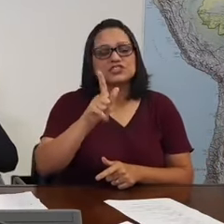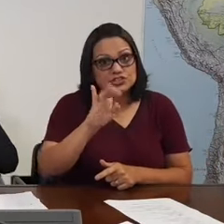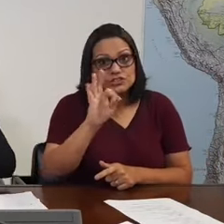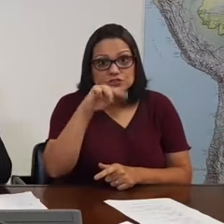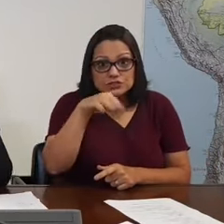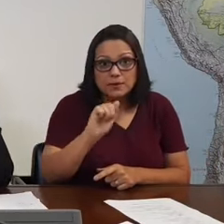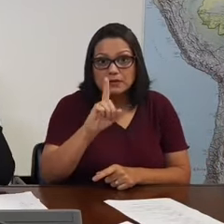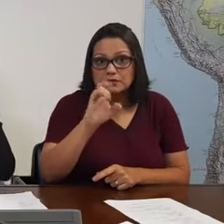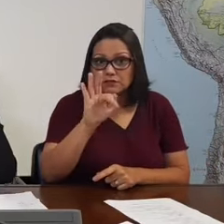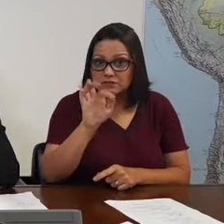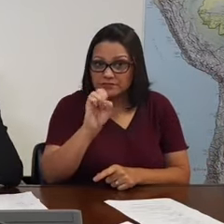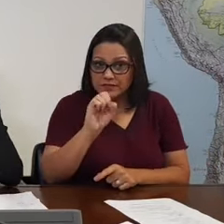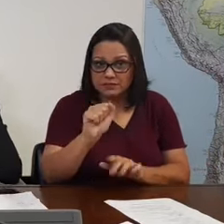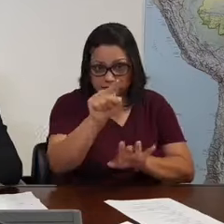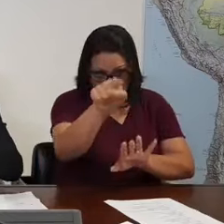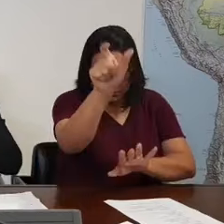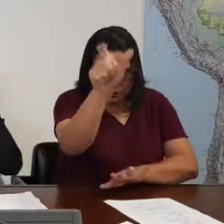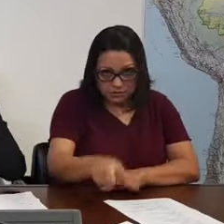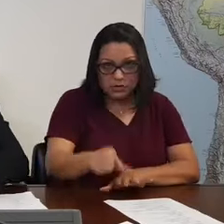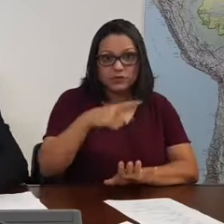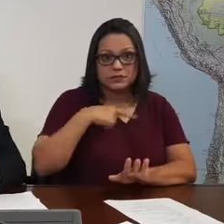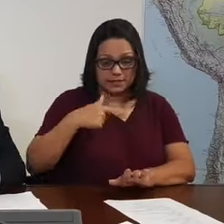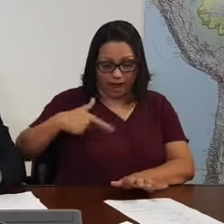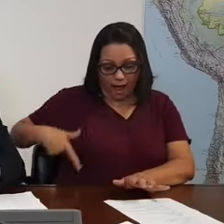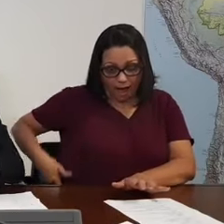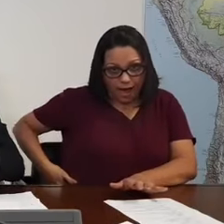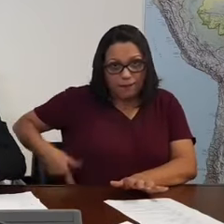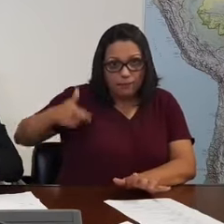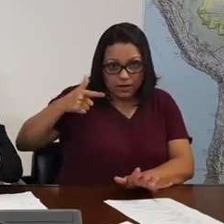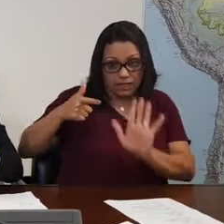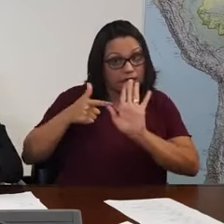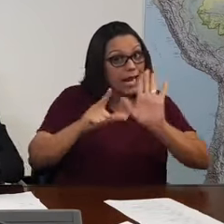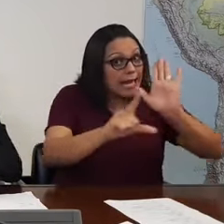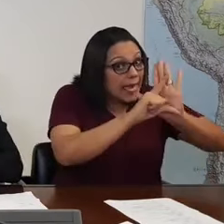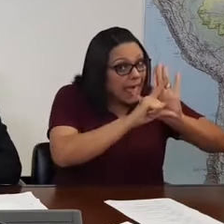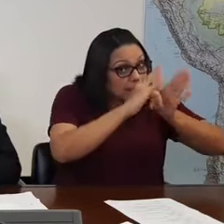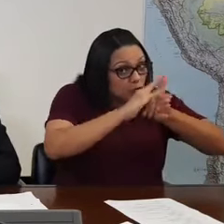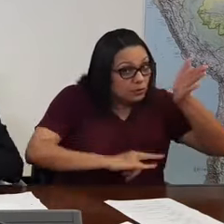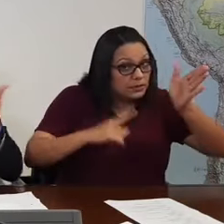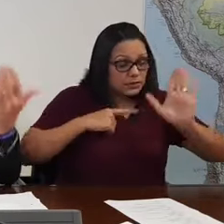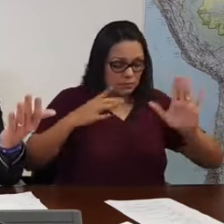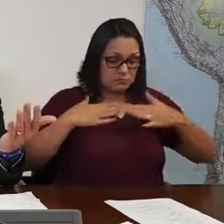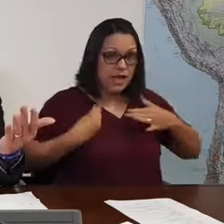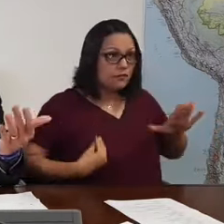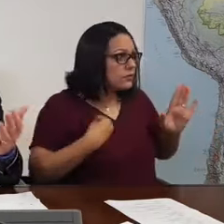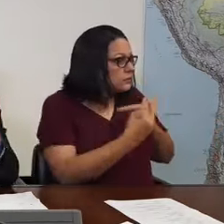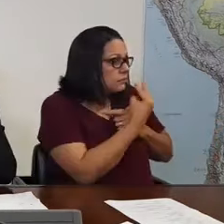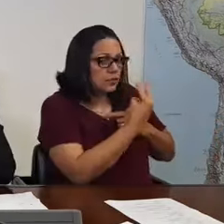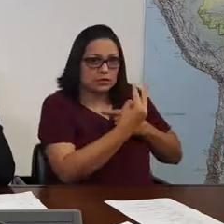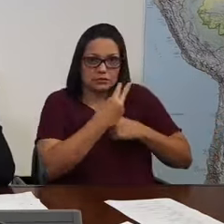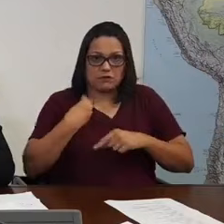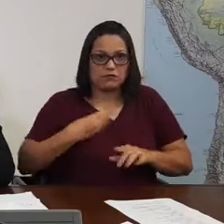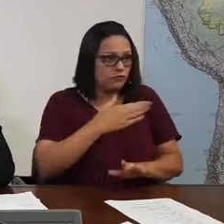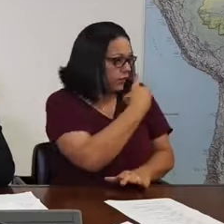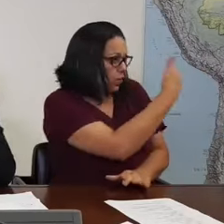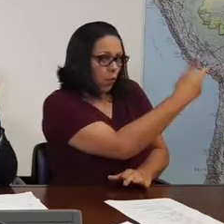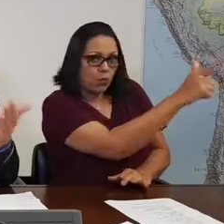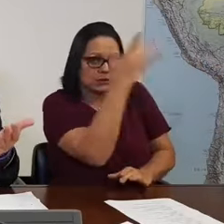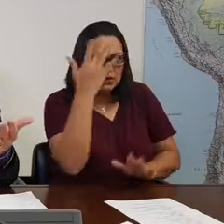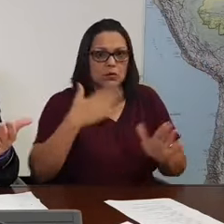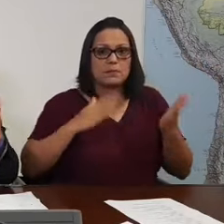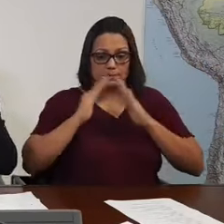defesa, você, cidadão armado, uma arma legal, obviamente, e legítima defesa da tua vida, de terceiros, do teu patrimônio,